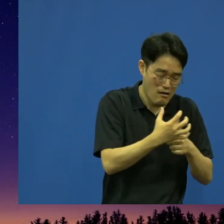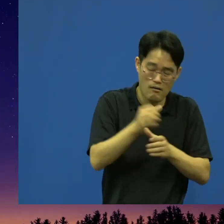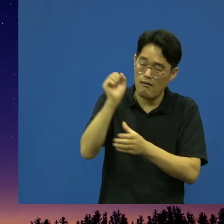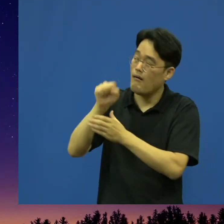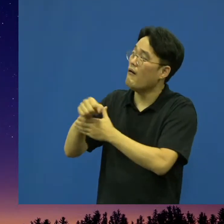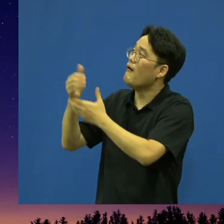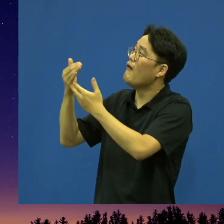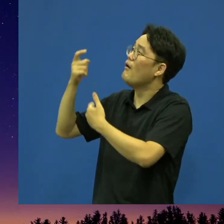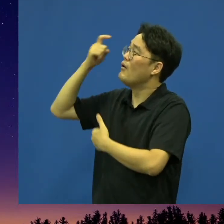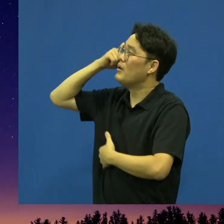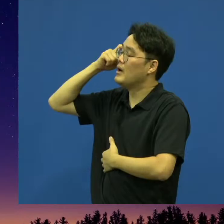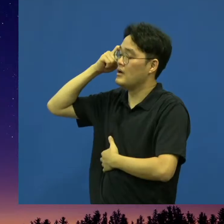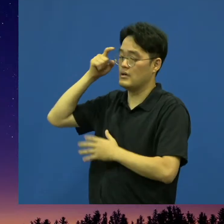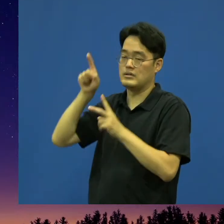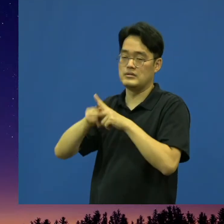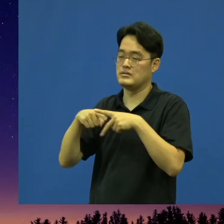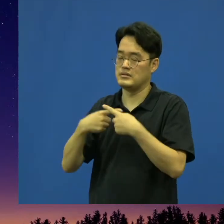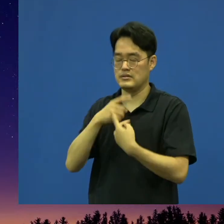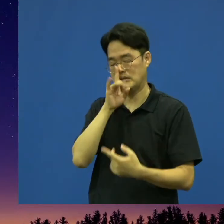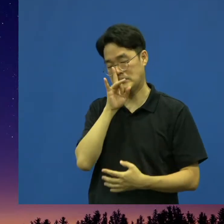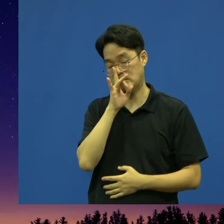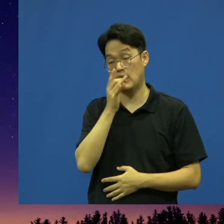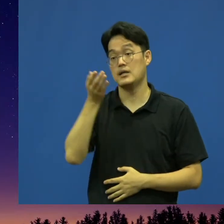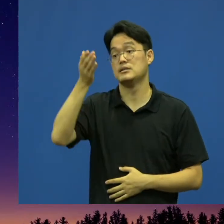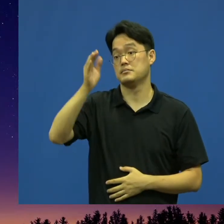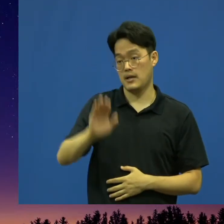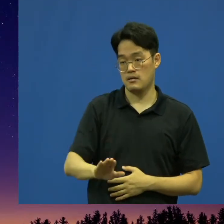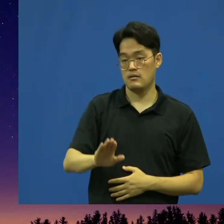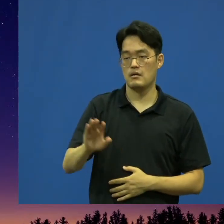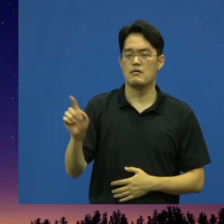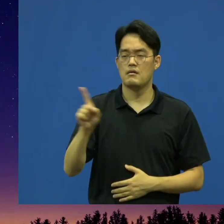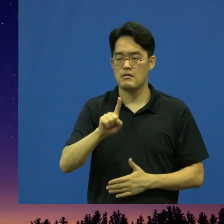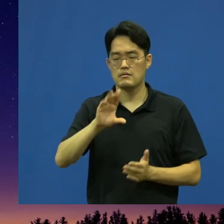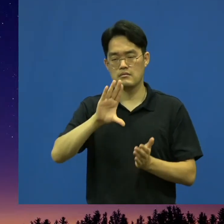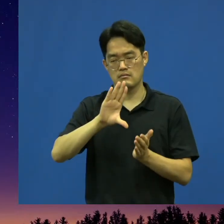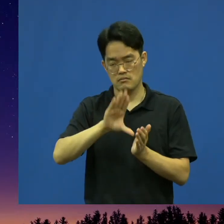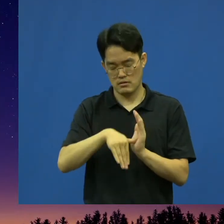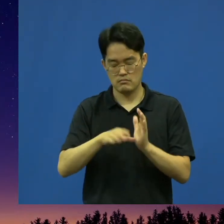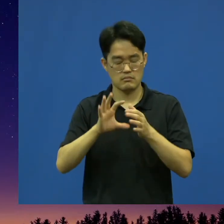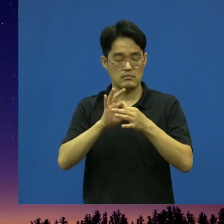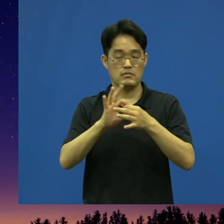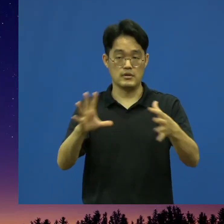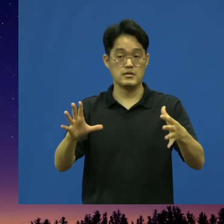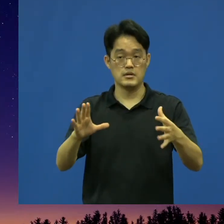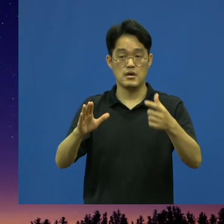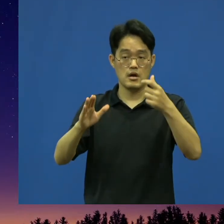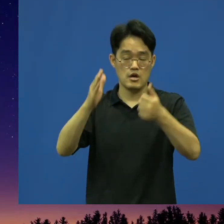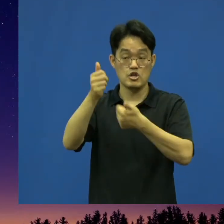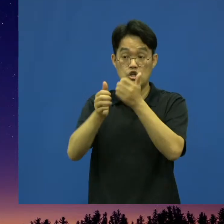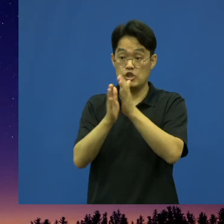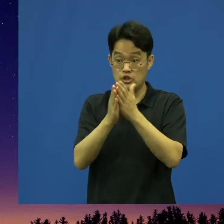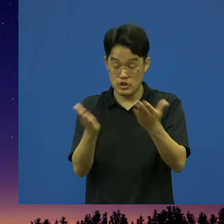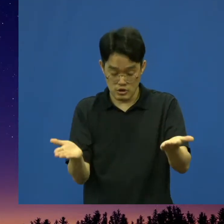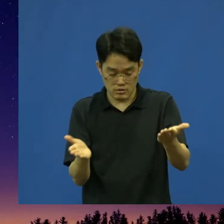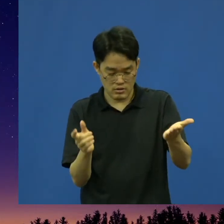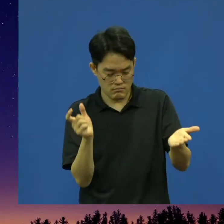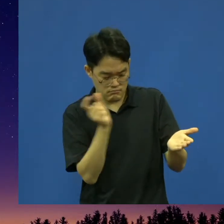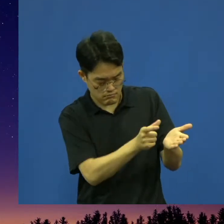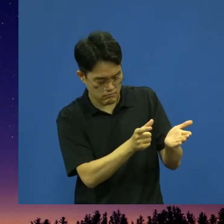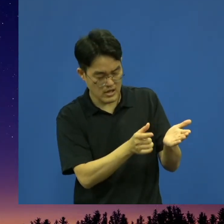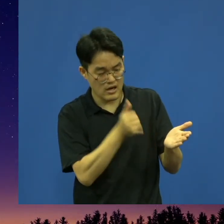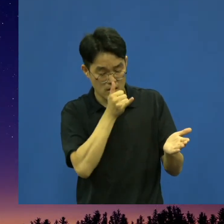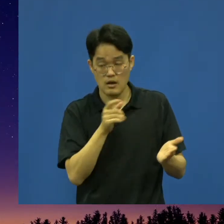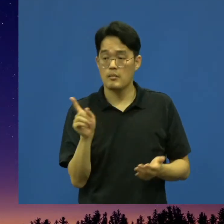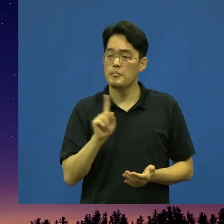그러나 어떤 삶의 순간을 통과할지라도 성경이 변함없이 하고 있는 말은